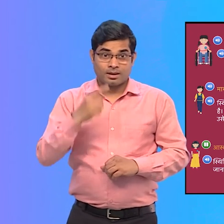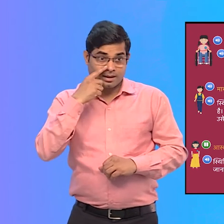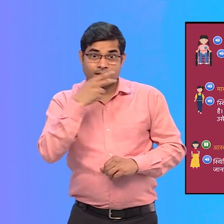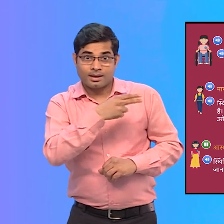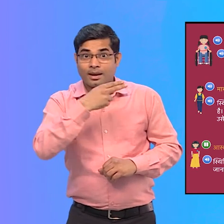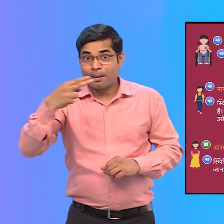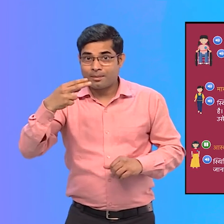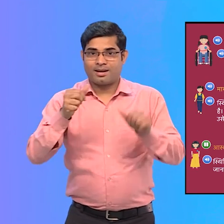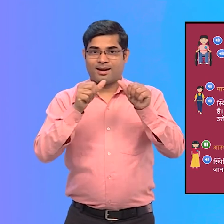आस्था